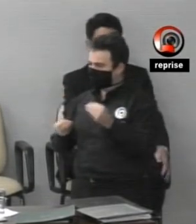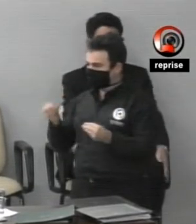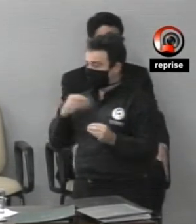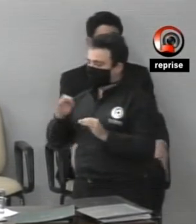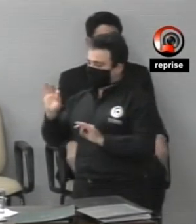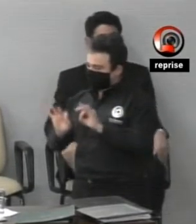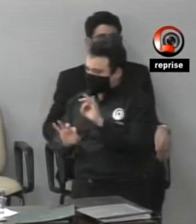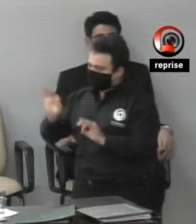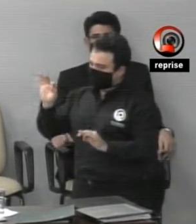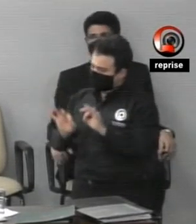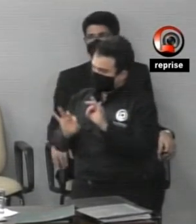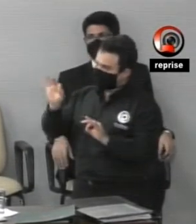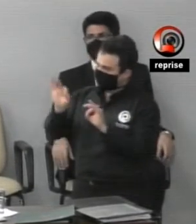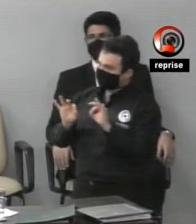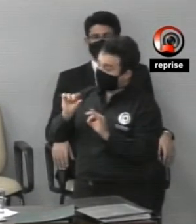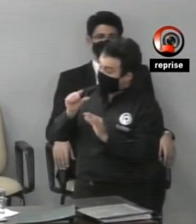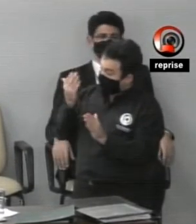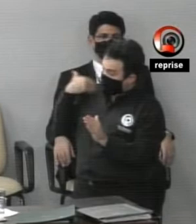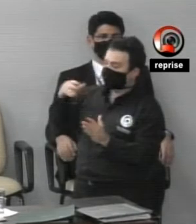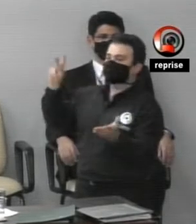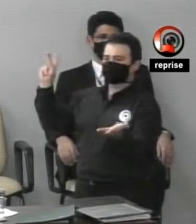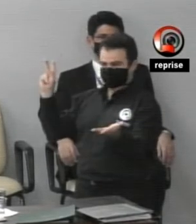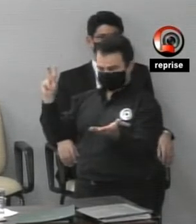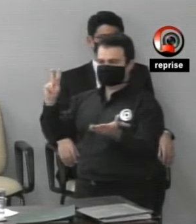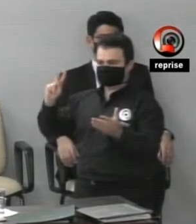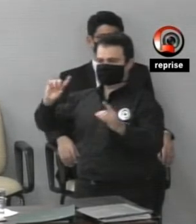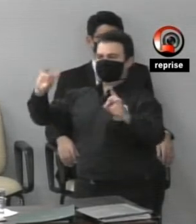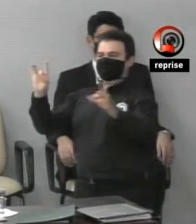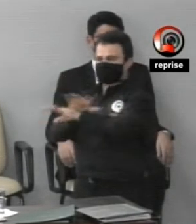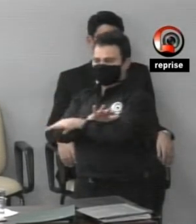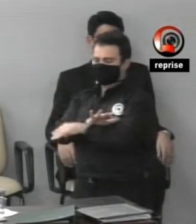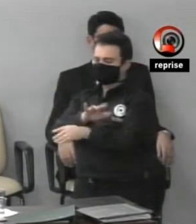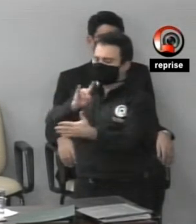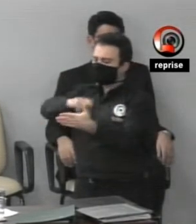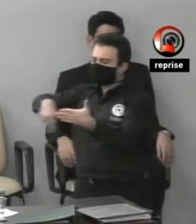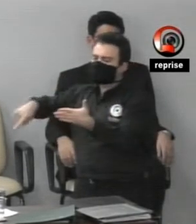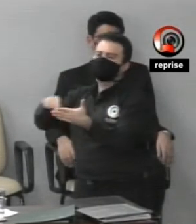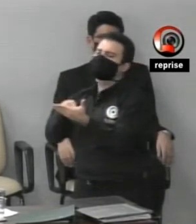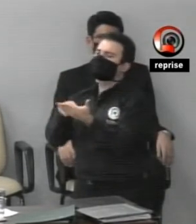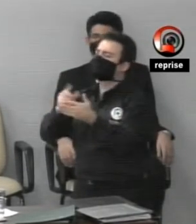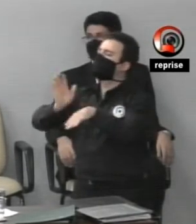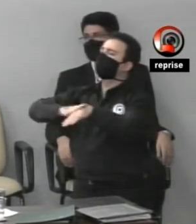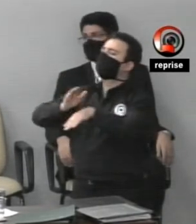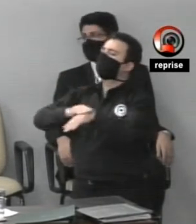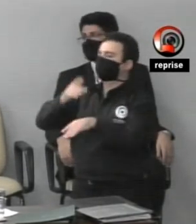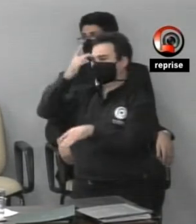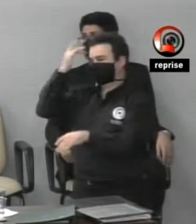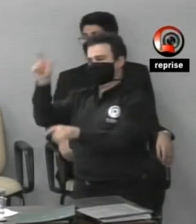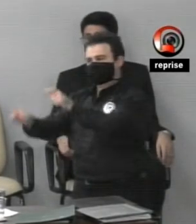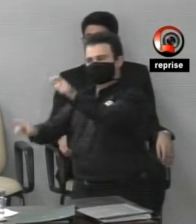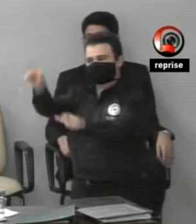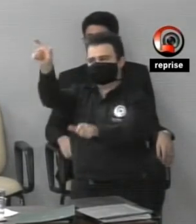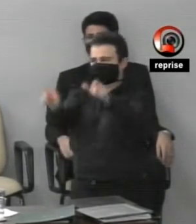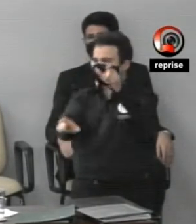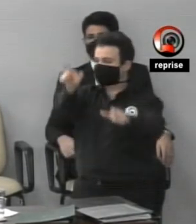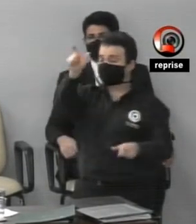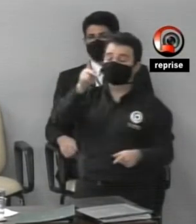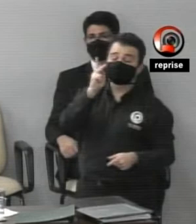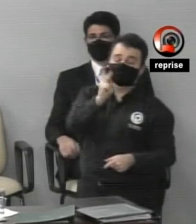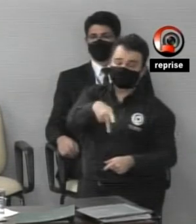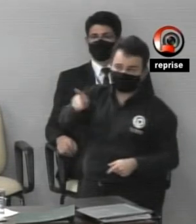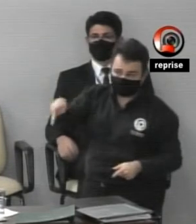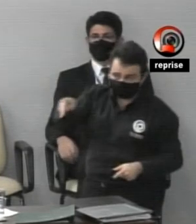definir. Esse documento, ele é produto de várias mãos, inclusive dos profissionais da educação, que